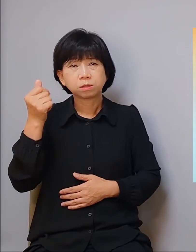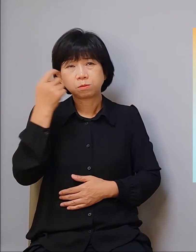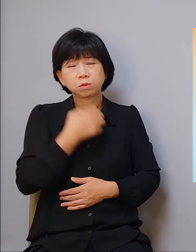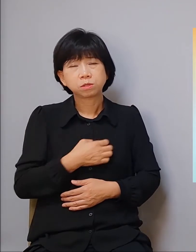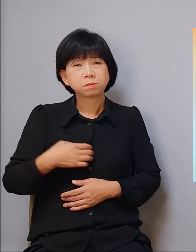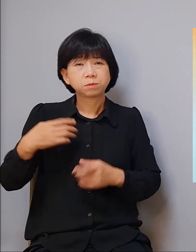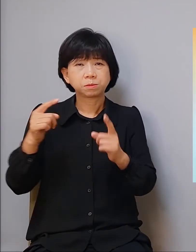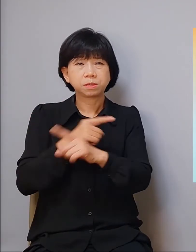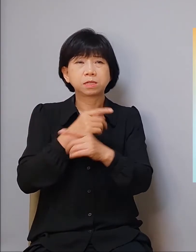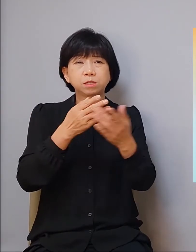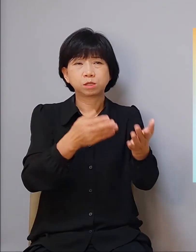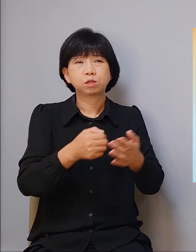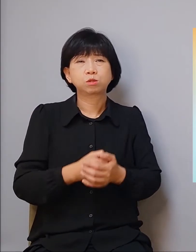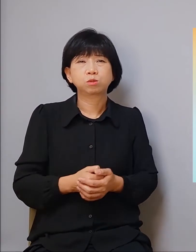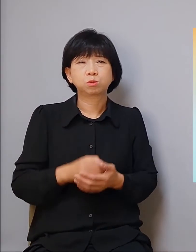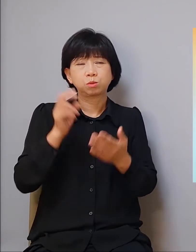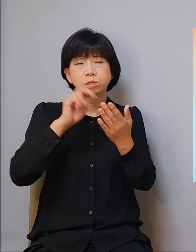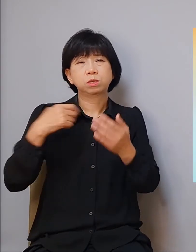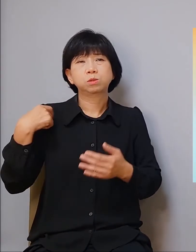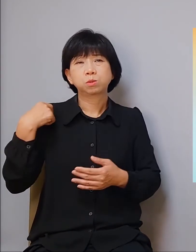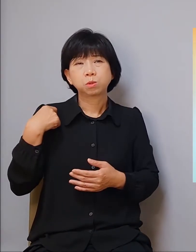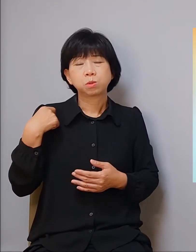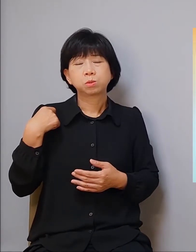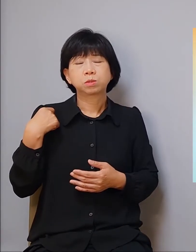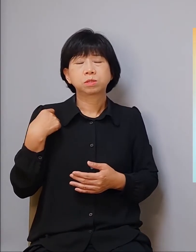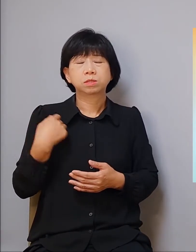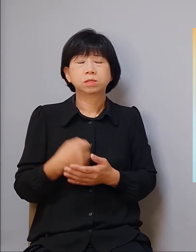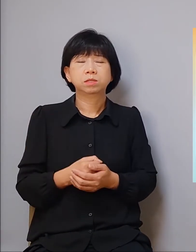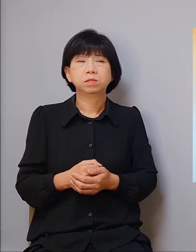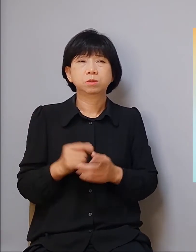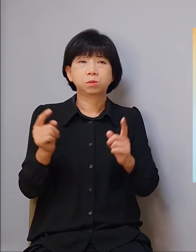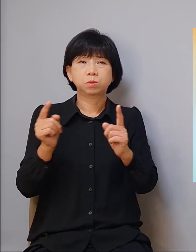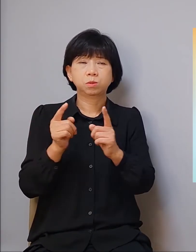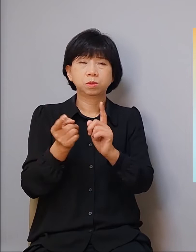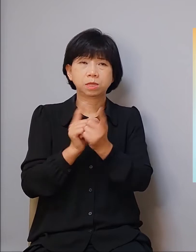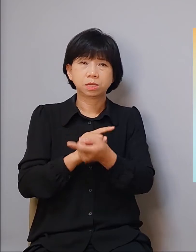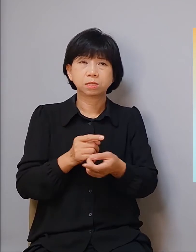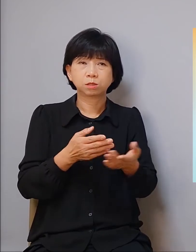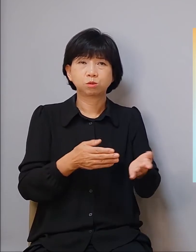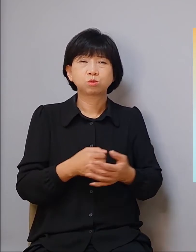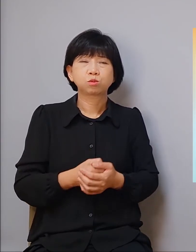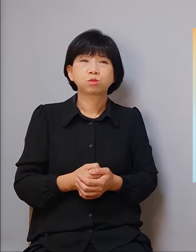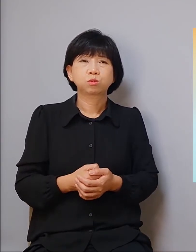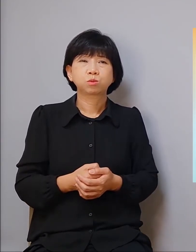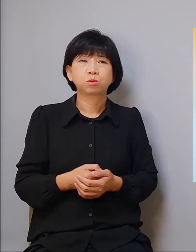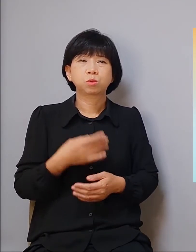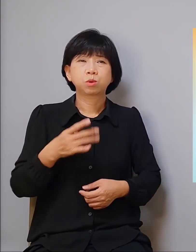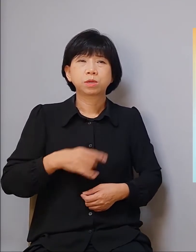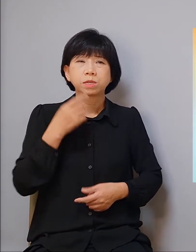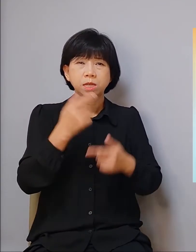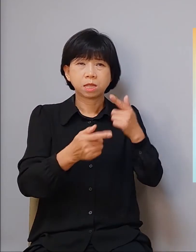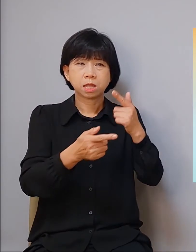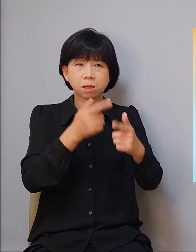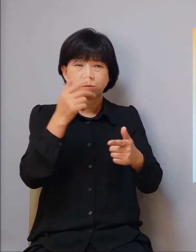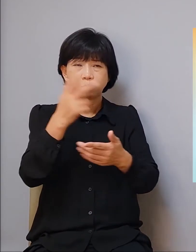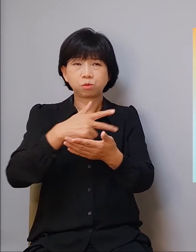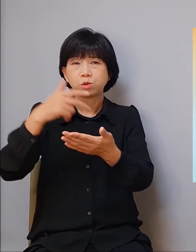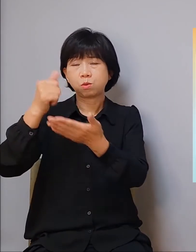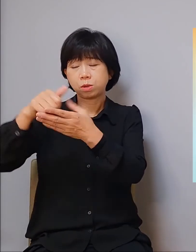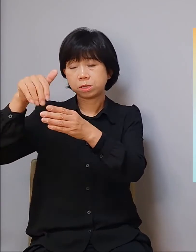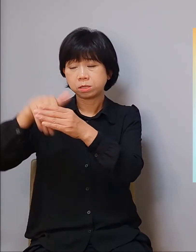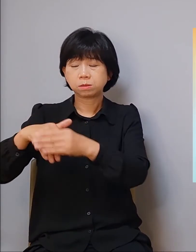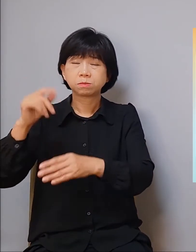그 근심을 대신하시고 그들이 의의 나무 곧 여호와께서 심으신 그 영광을